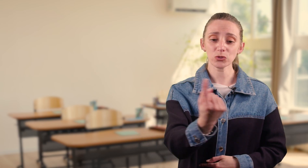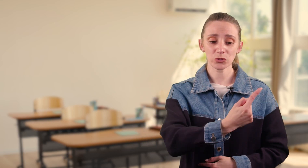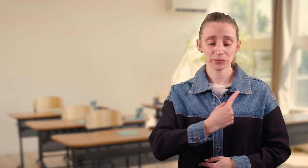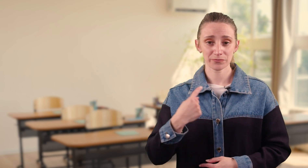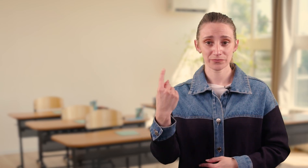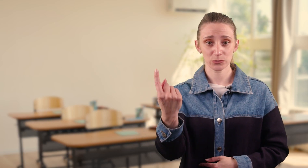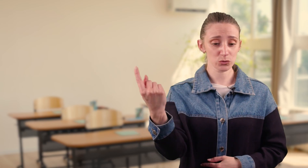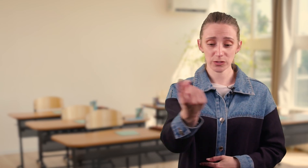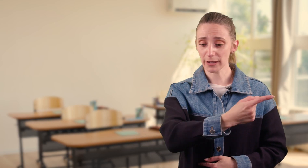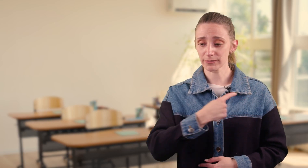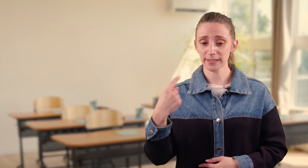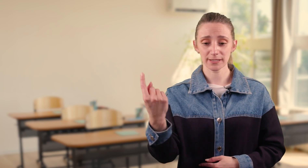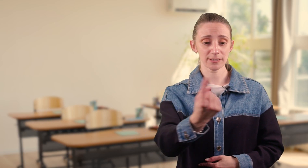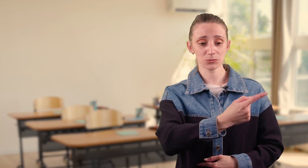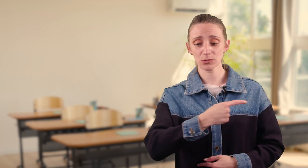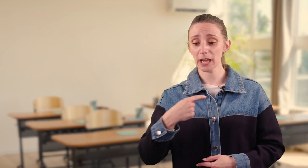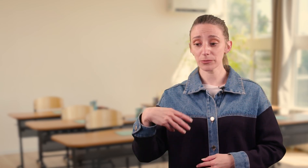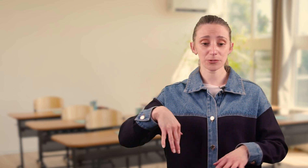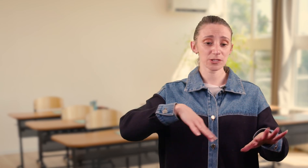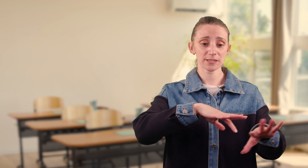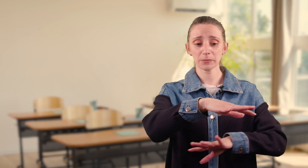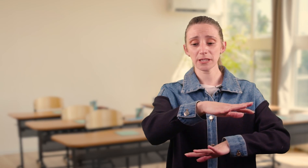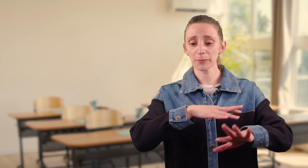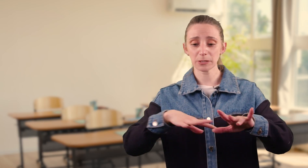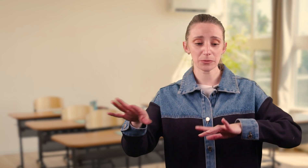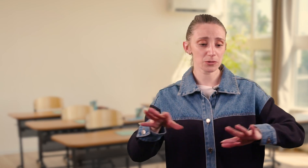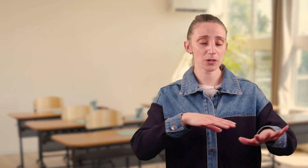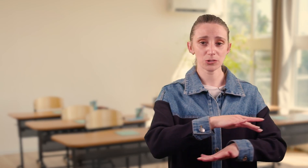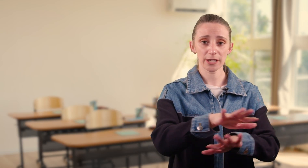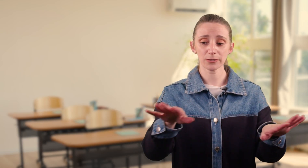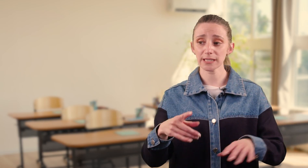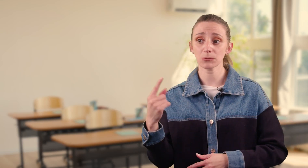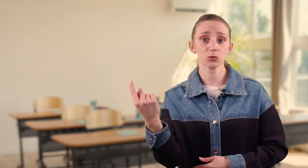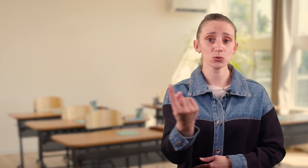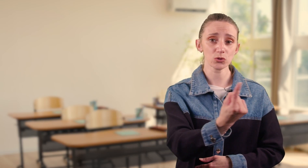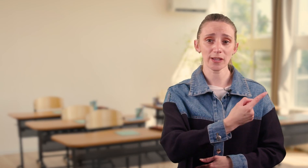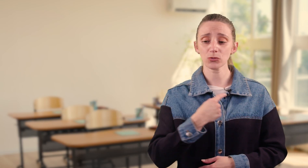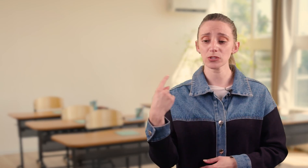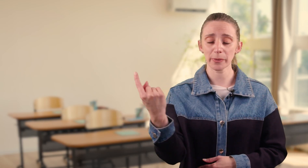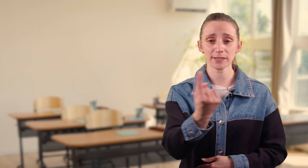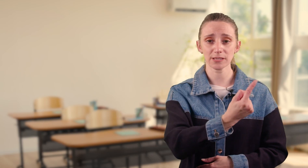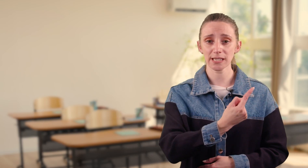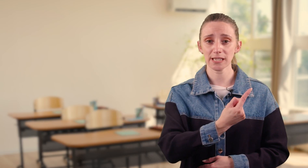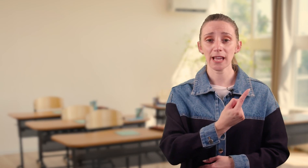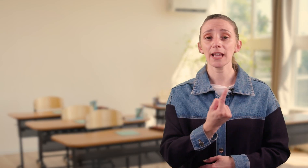tous là, en fait. Ils sont tous là puisque je les ai mis un petit peu de chaque côté. Donc tous, je viens de tous les présenter.